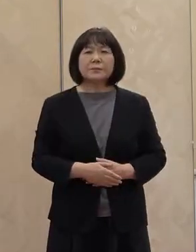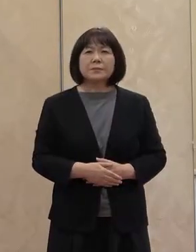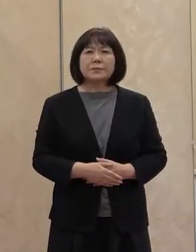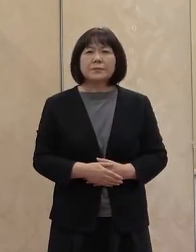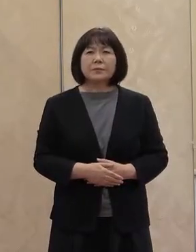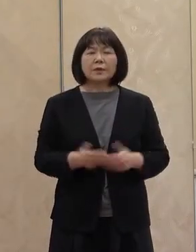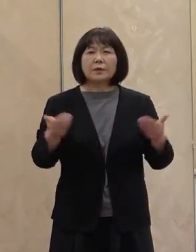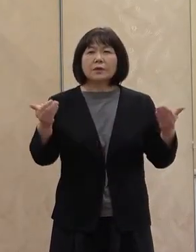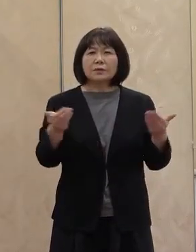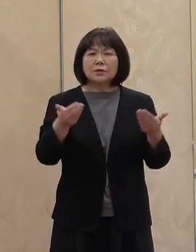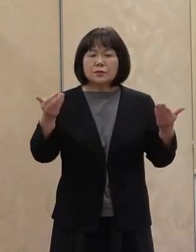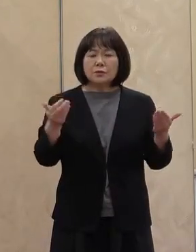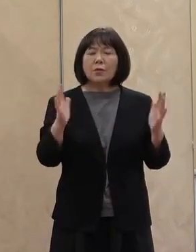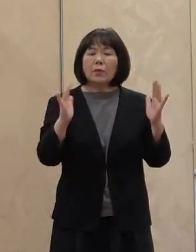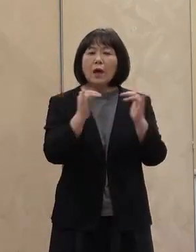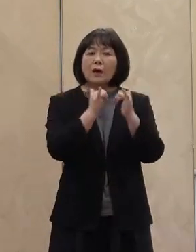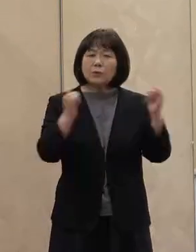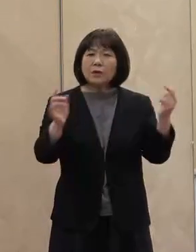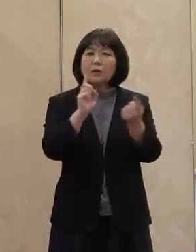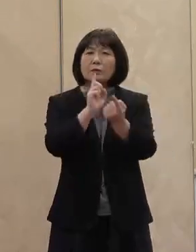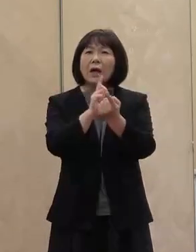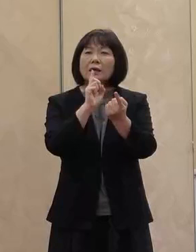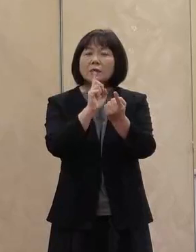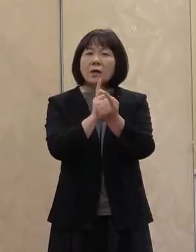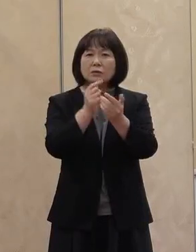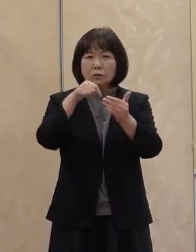失業者対策の中で、